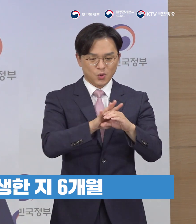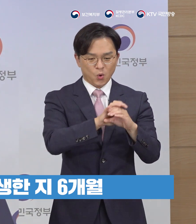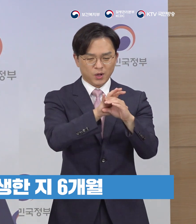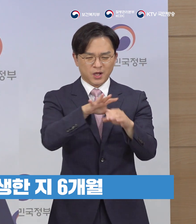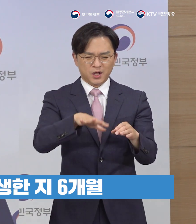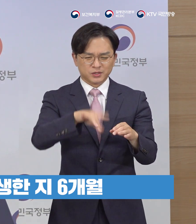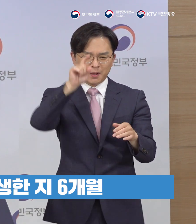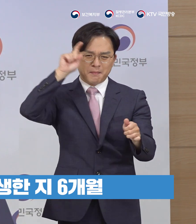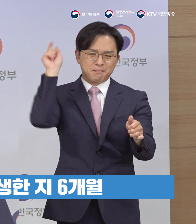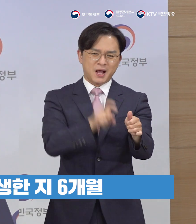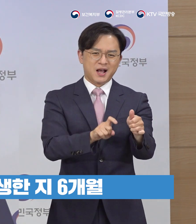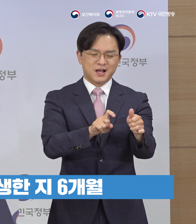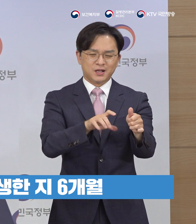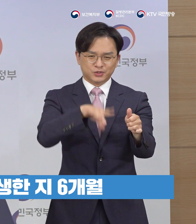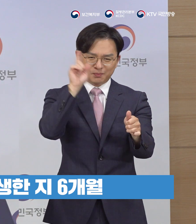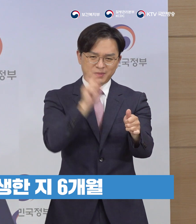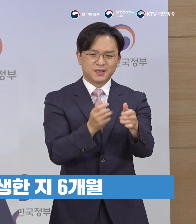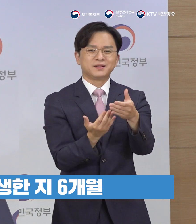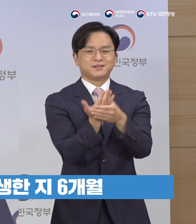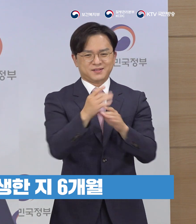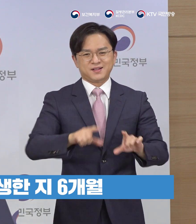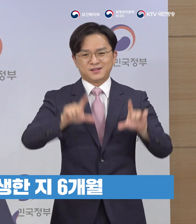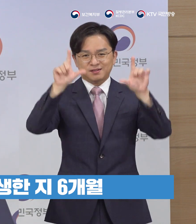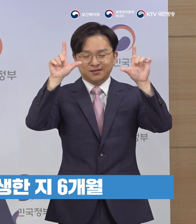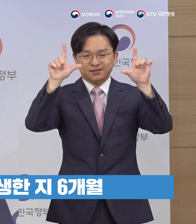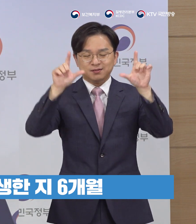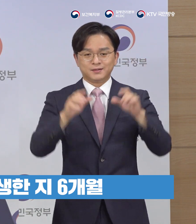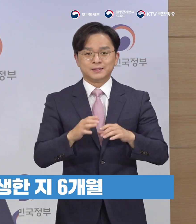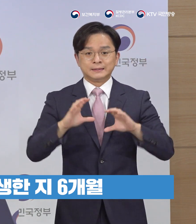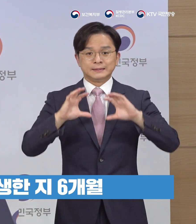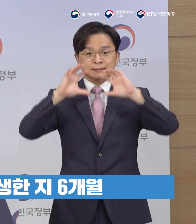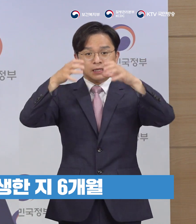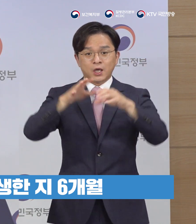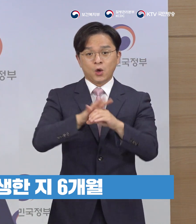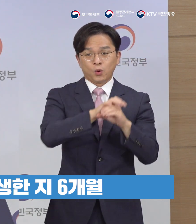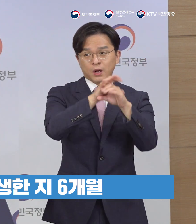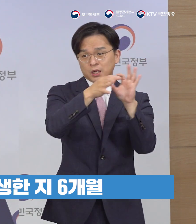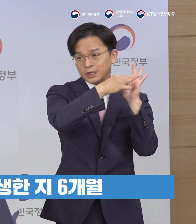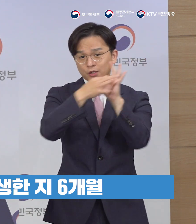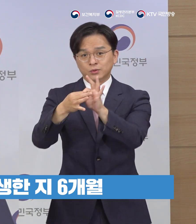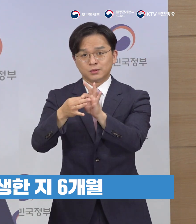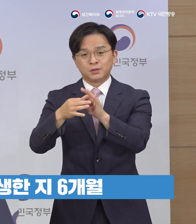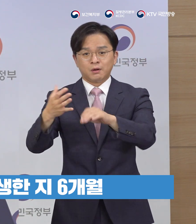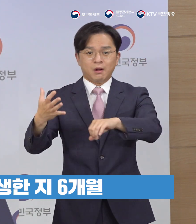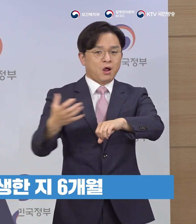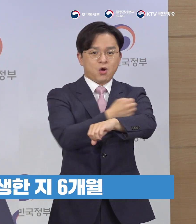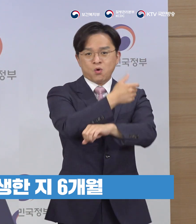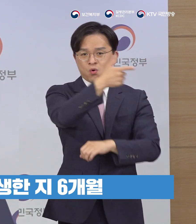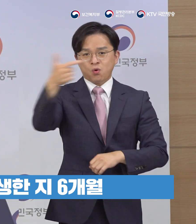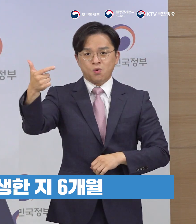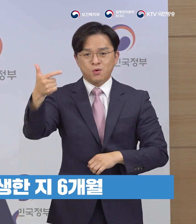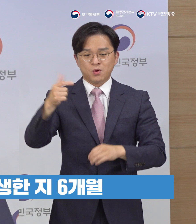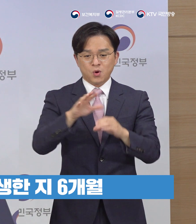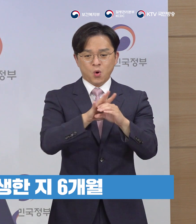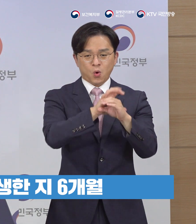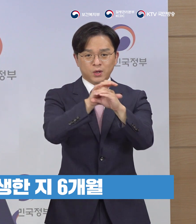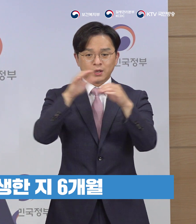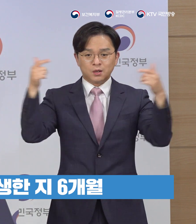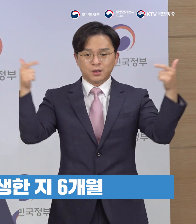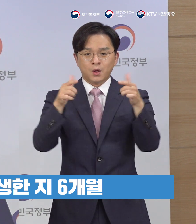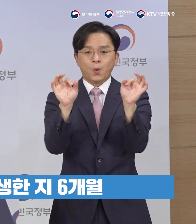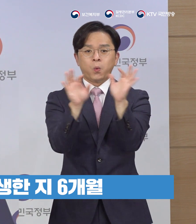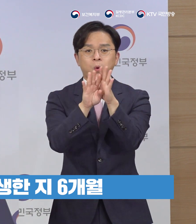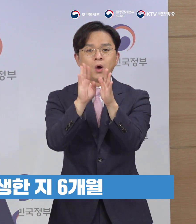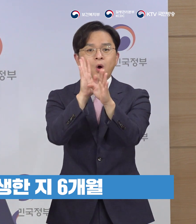됩니다. 전 세계적으로 코로나19 확산 추세는 맹렬하고 코로나19가 언제